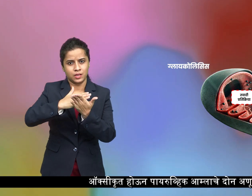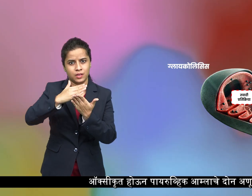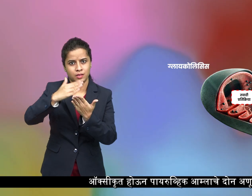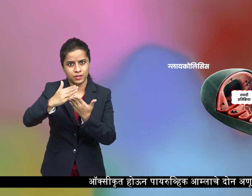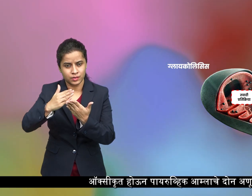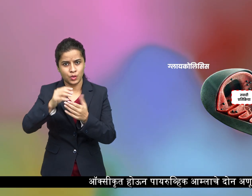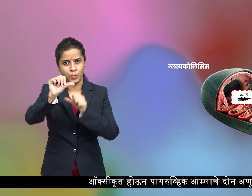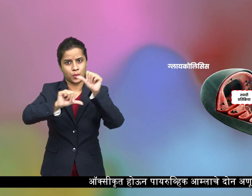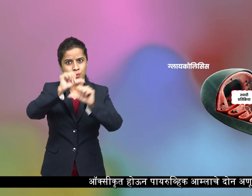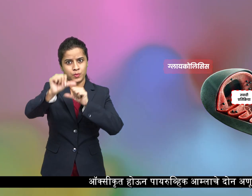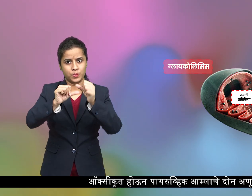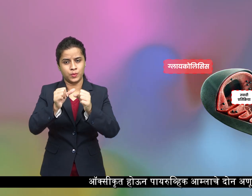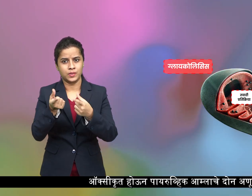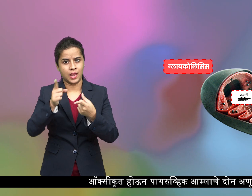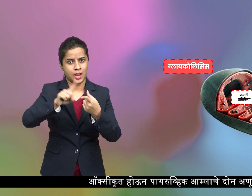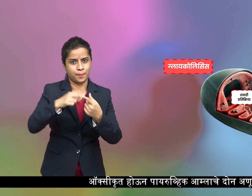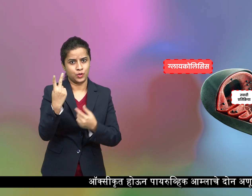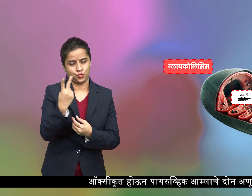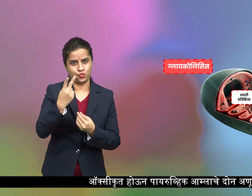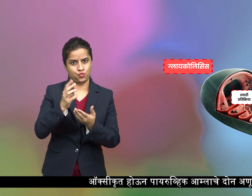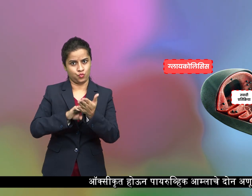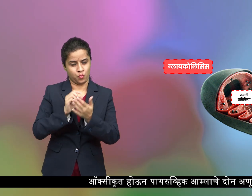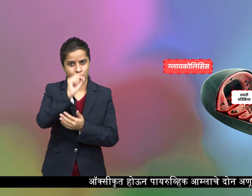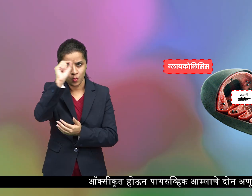ऑक्सीकृत होऊन पायरुव्हिक आम्लाचे 2 अणू